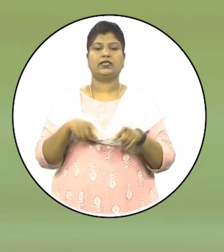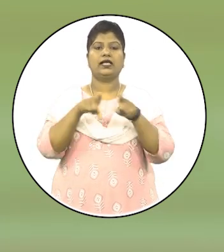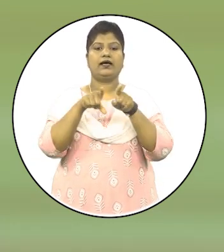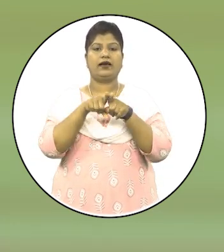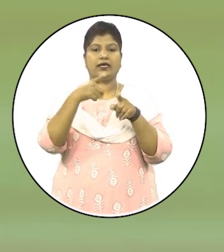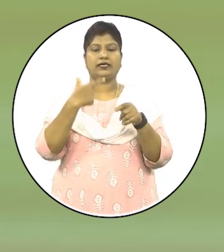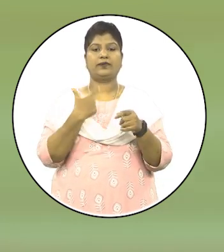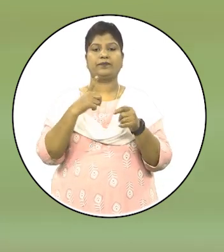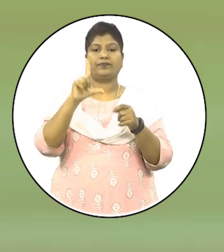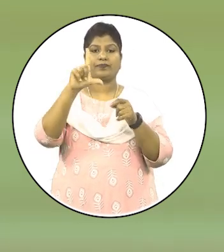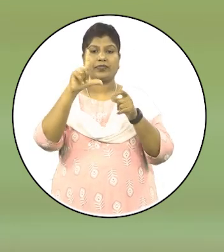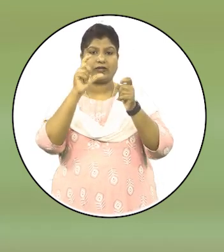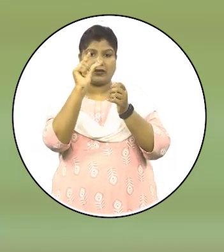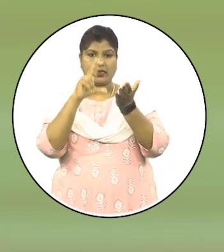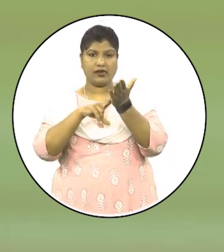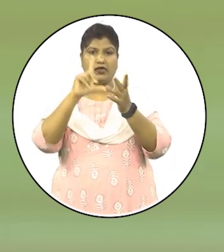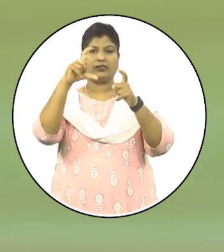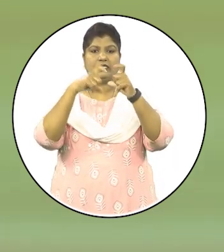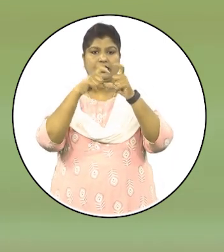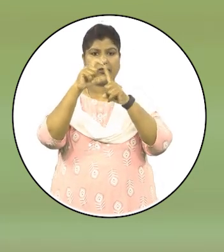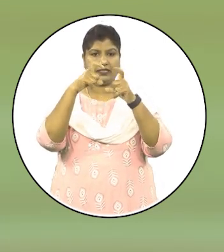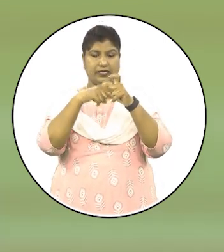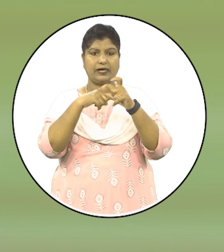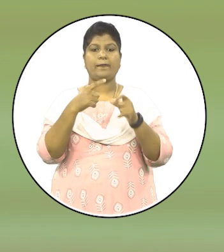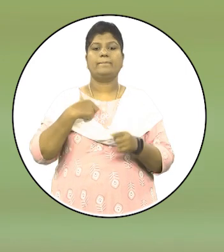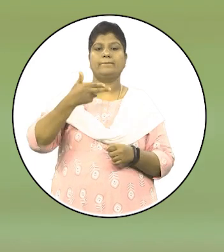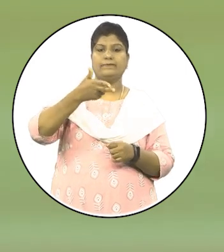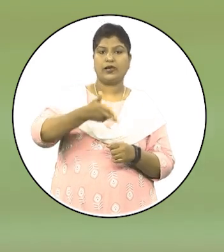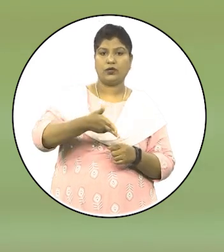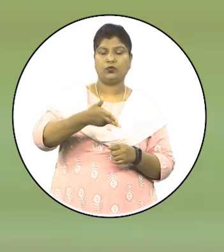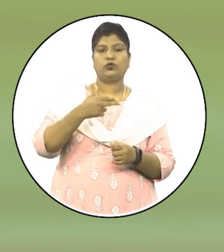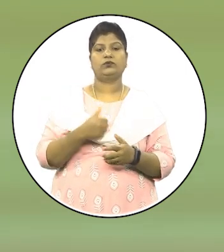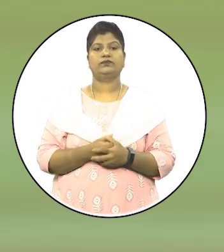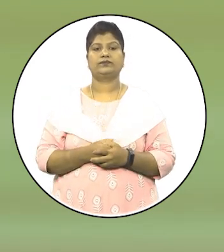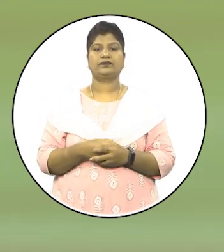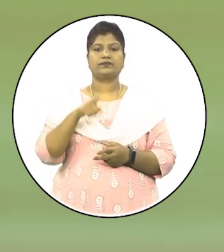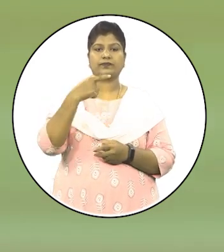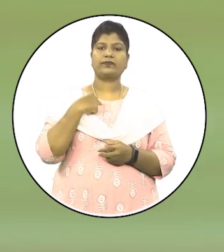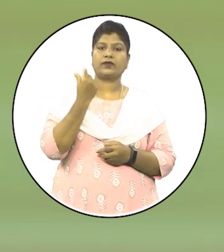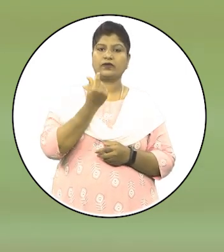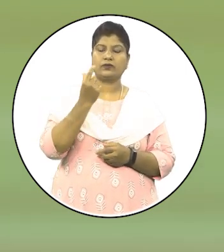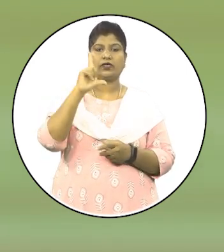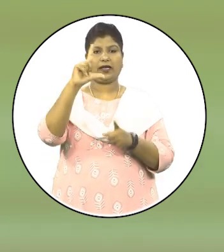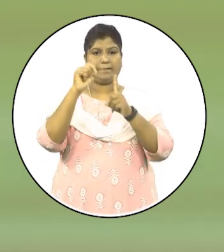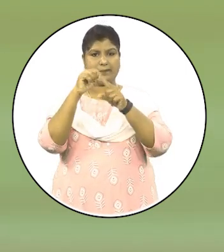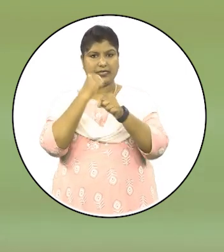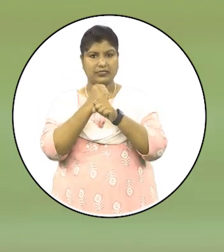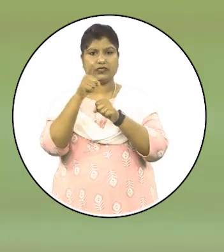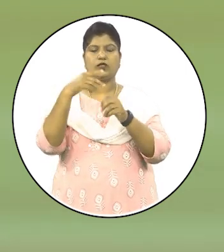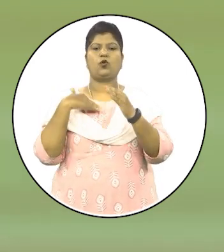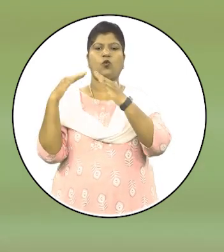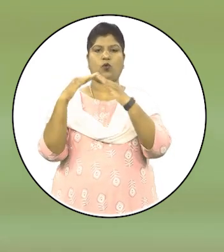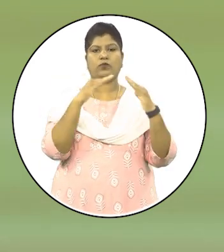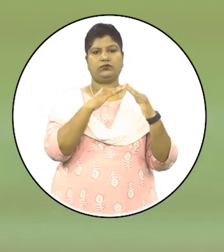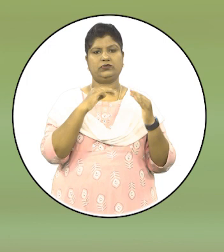सीएनजी या अनलेडेड पेट्रोल जैसे गैर प्रदूषणकारी ईंधन